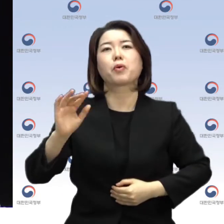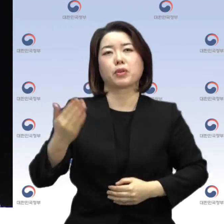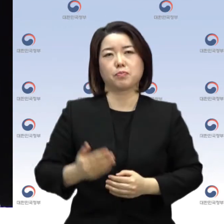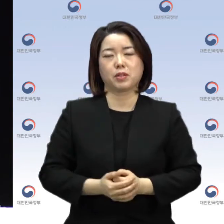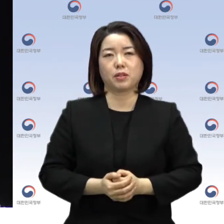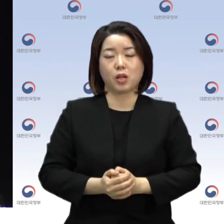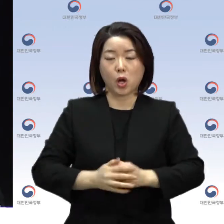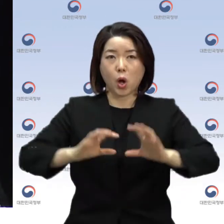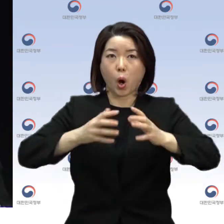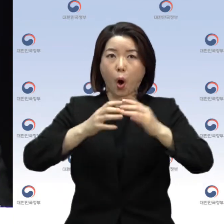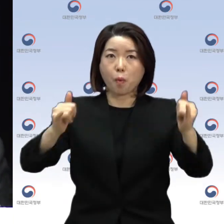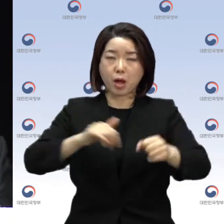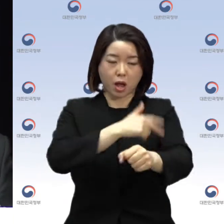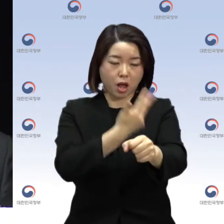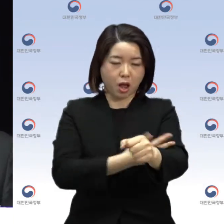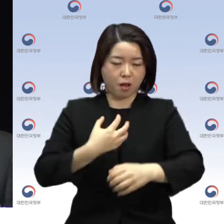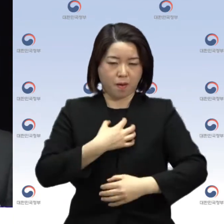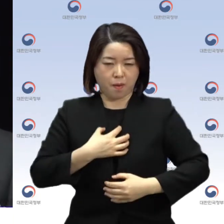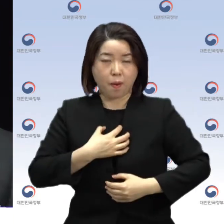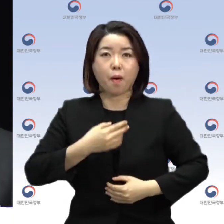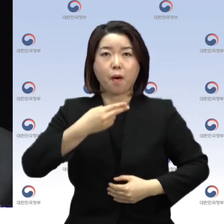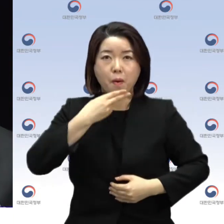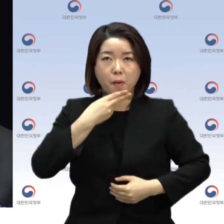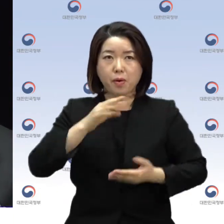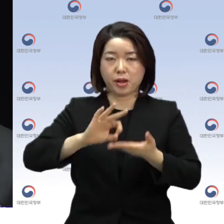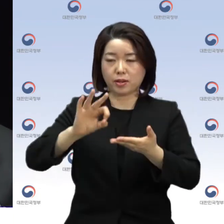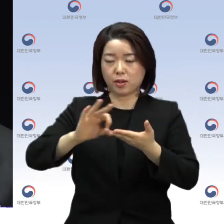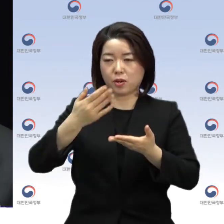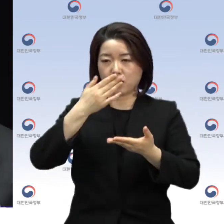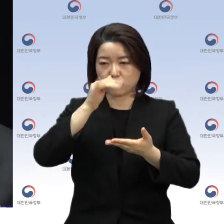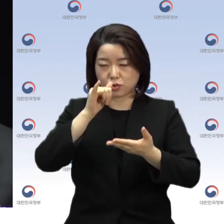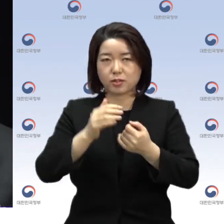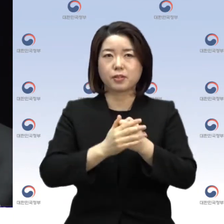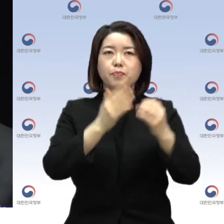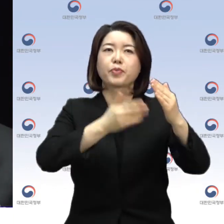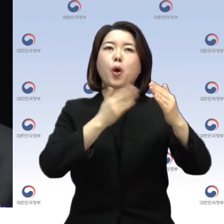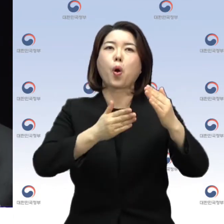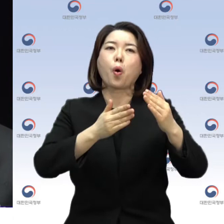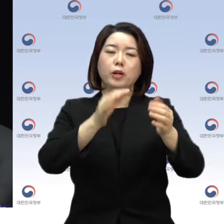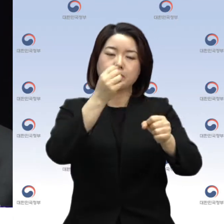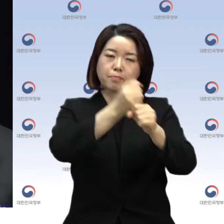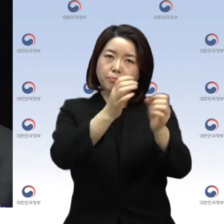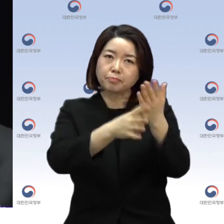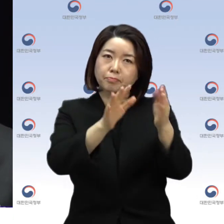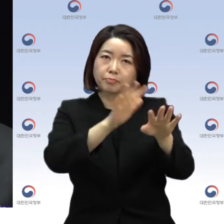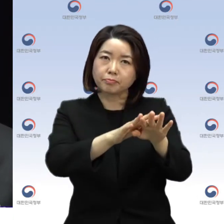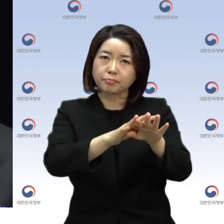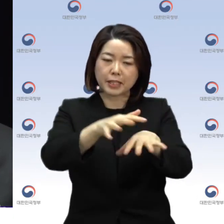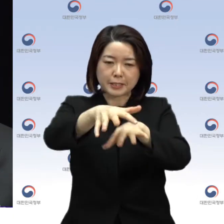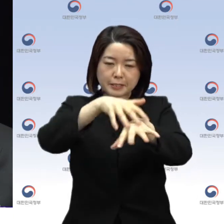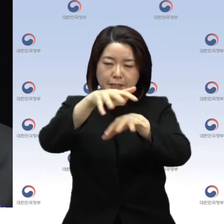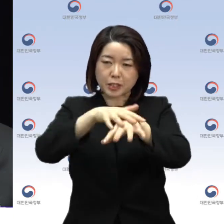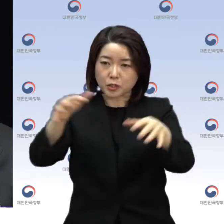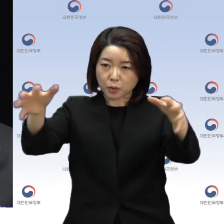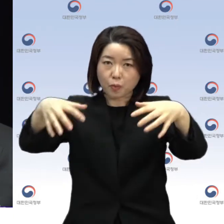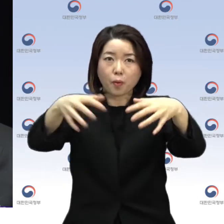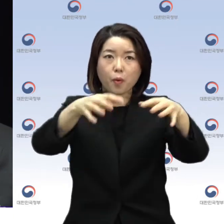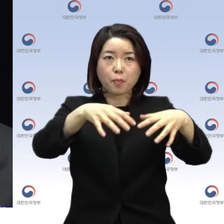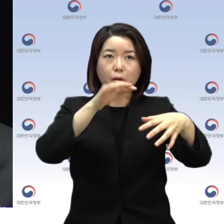국민들이 저작권 걱정 없이 이용할 수 있는 공유 저작물을 체계적으로 수집하고